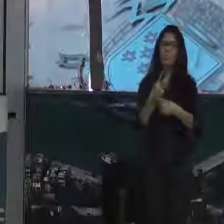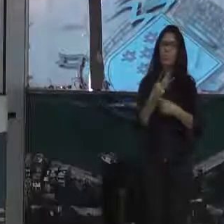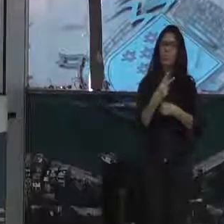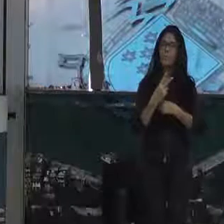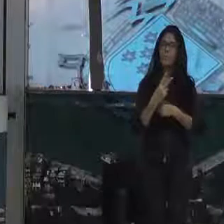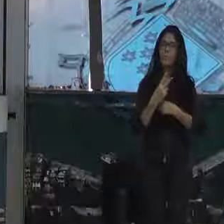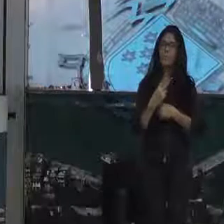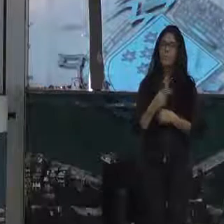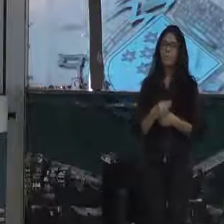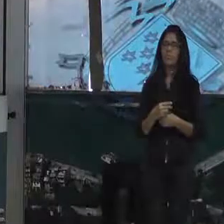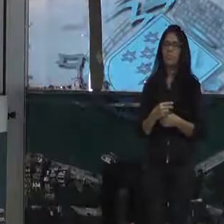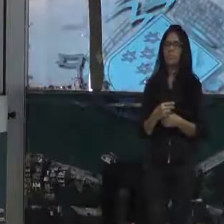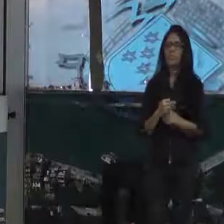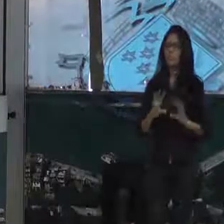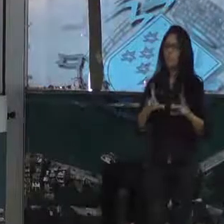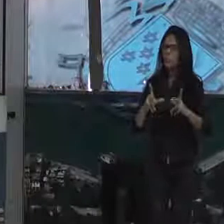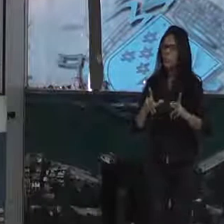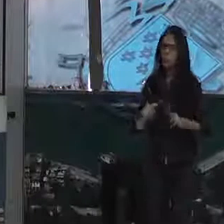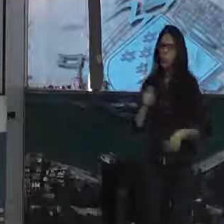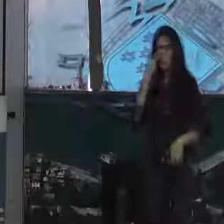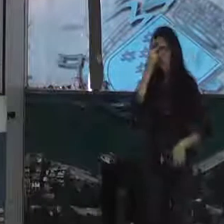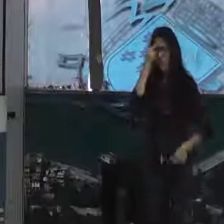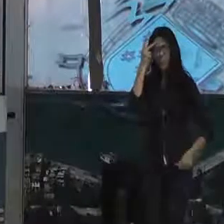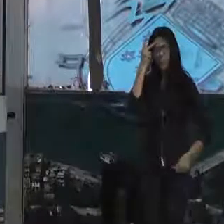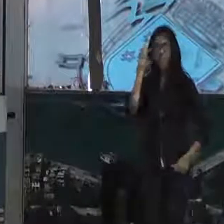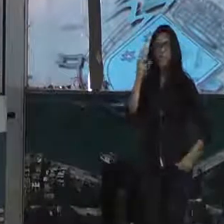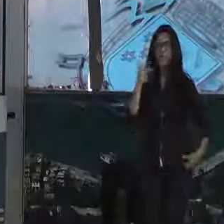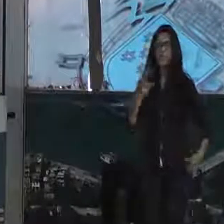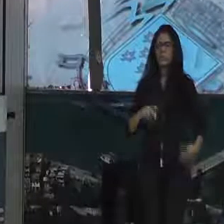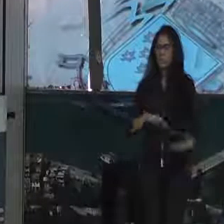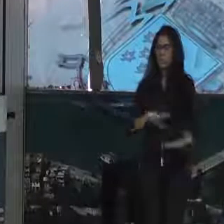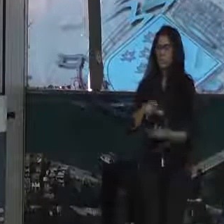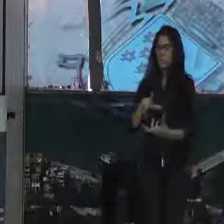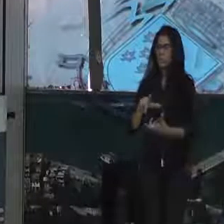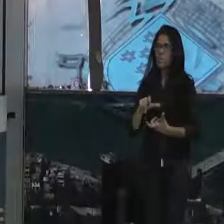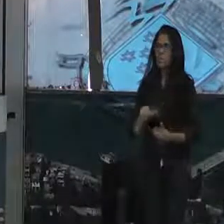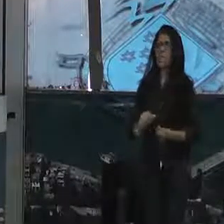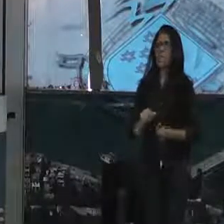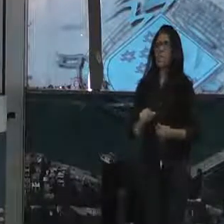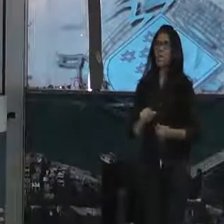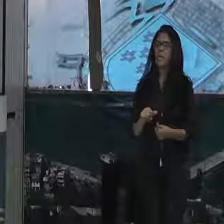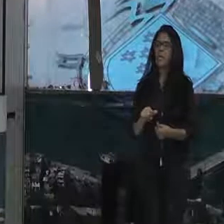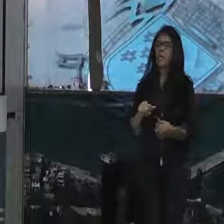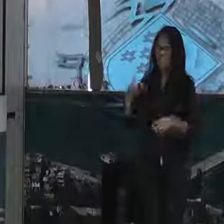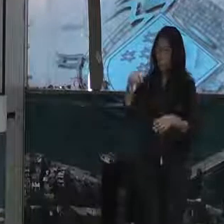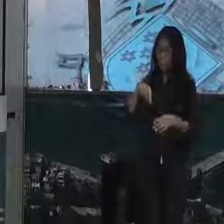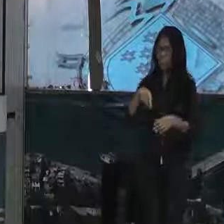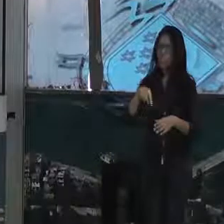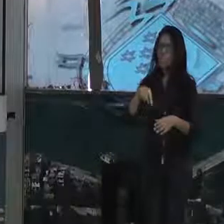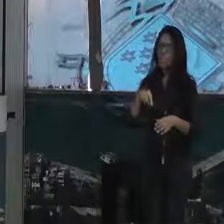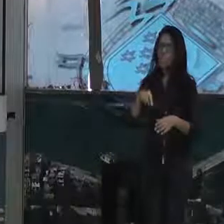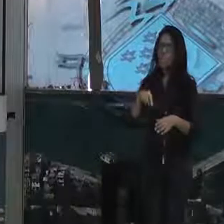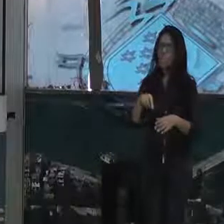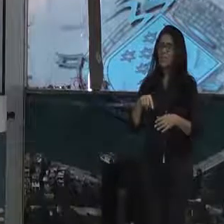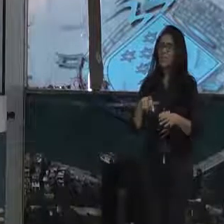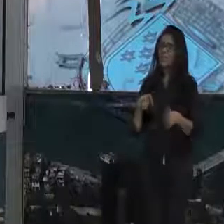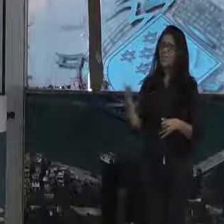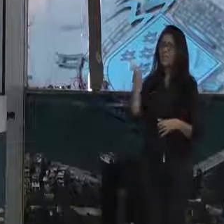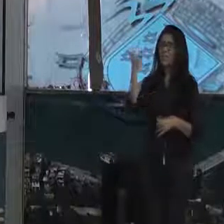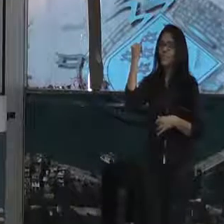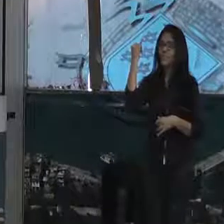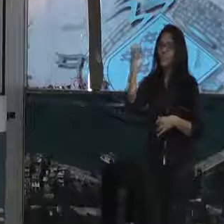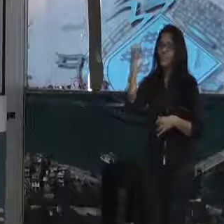fiéis que há na terra, eles é que são os notáveis, em quem está todo o meu prazer.